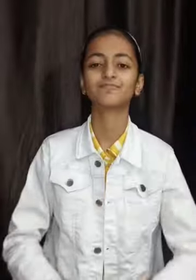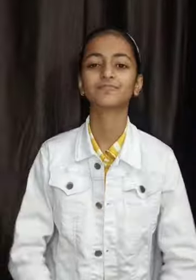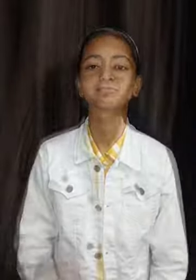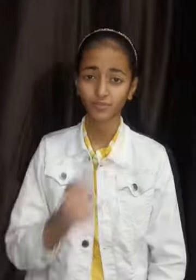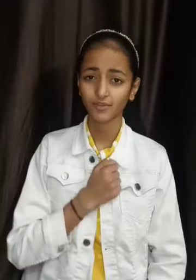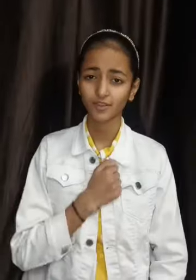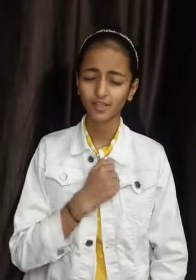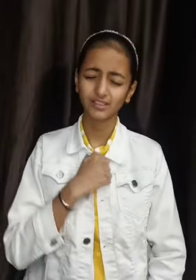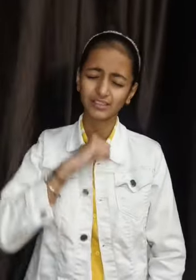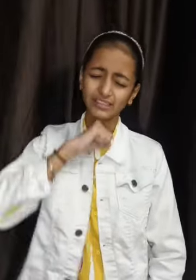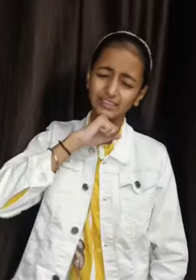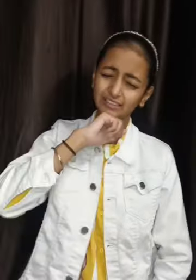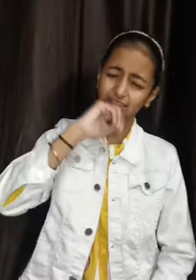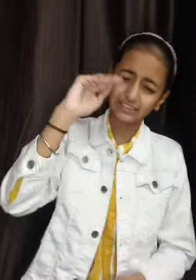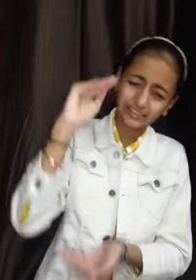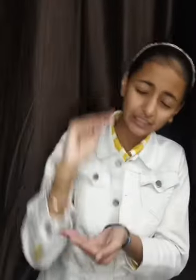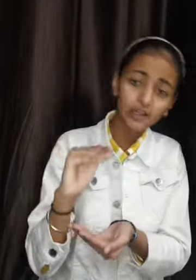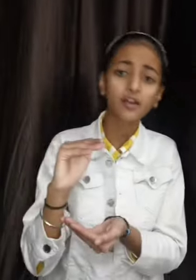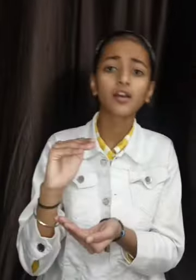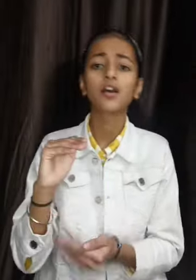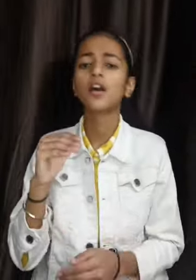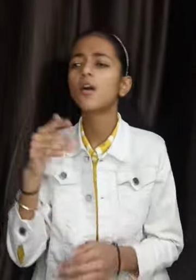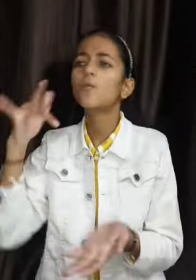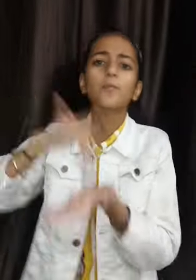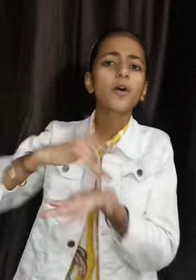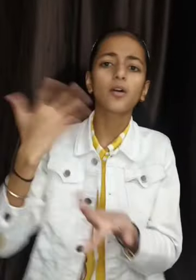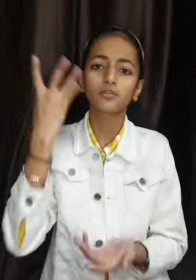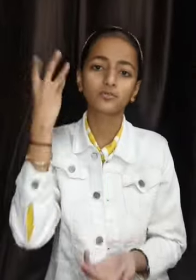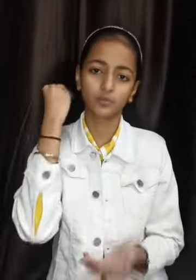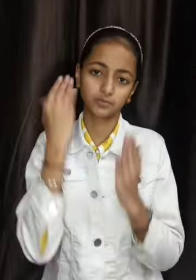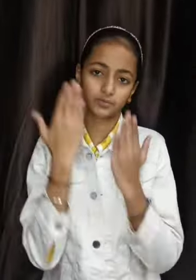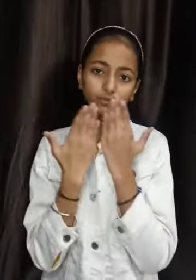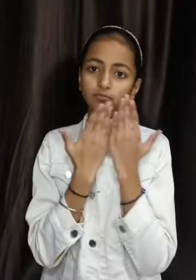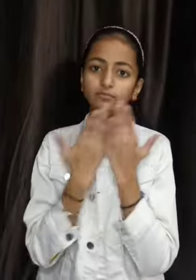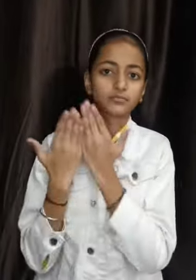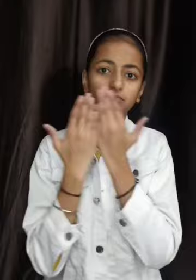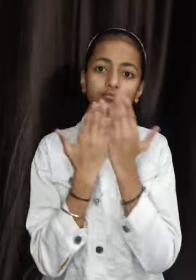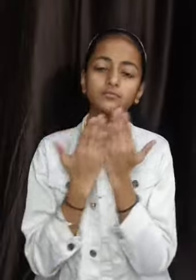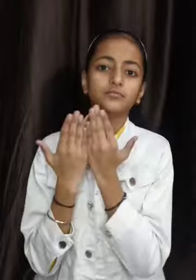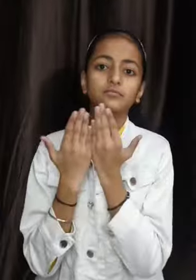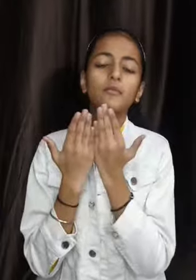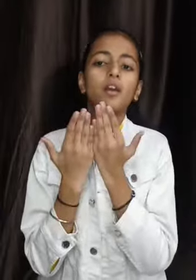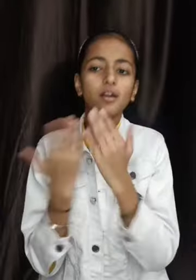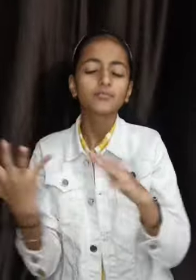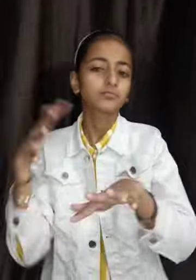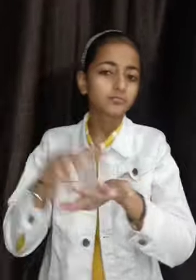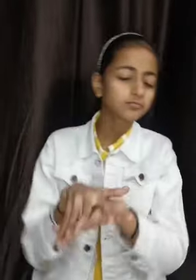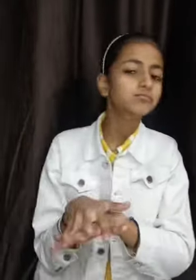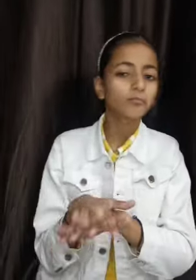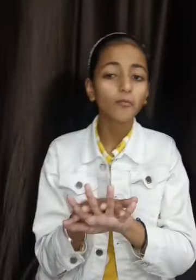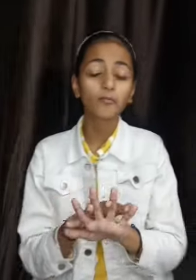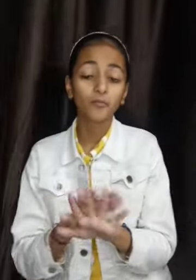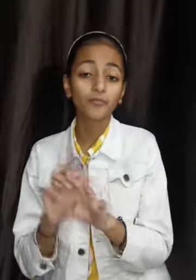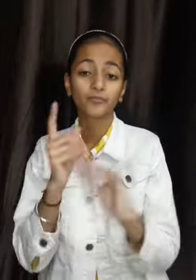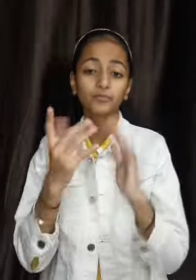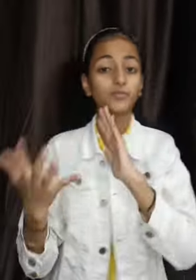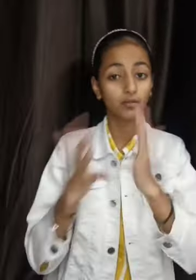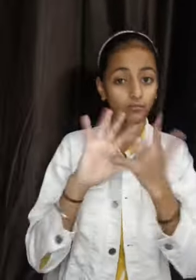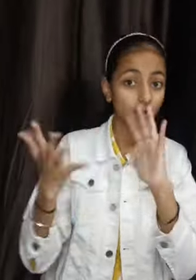मैं अपने जीवन के कुछ अनुभवों से आपको अवगत कराना चाहती हूँ। शुरुआत में मेरी पढ़ाई बोलने सुनने वाले बच्चों